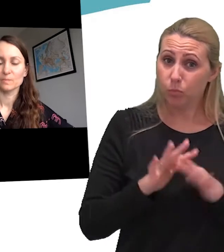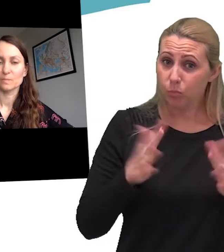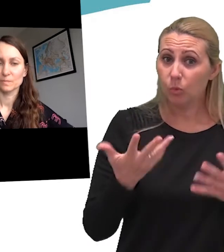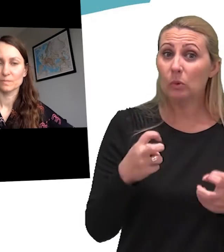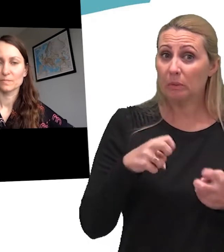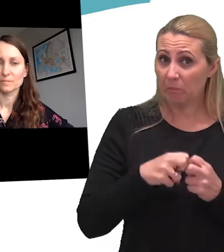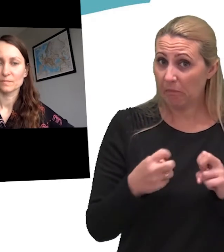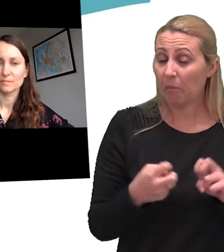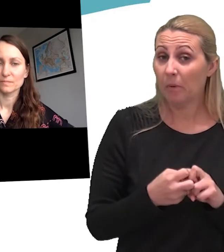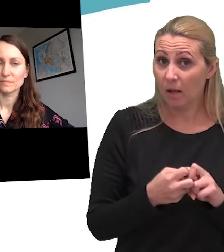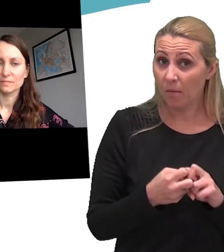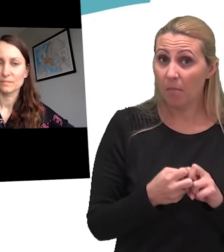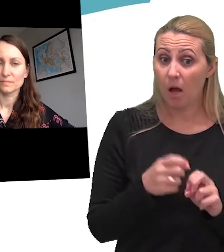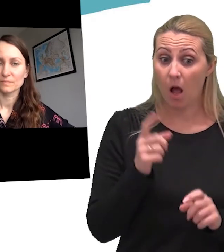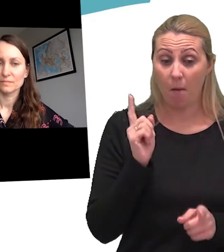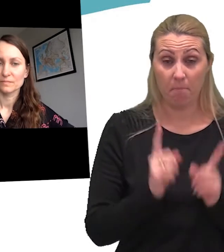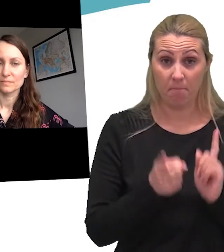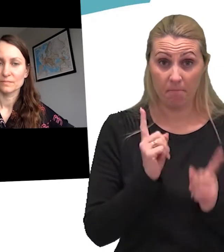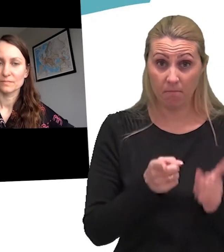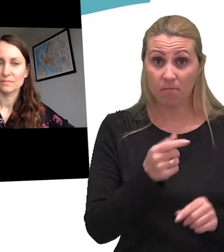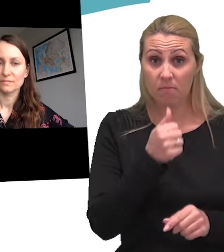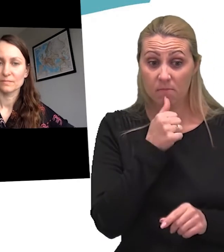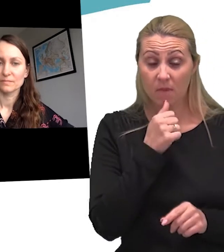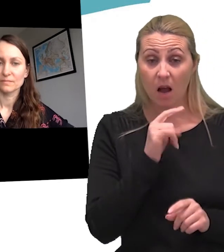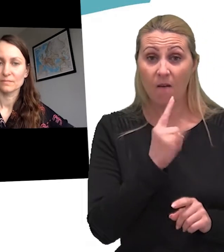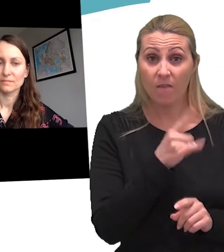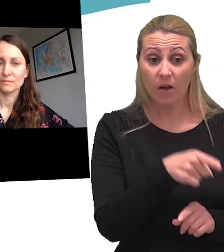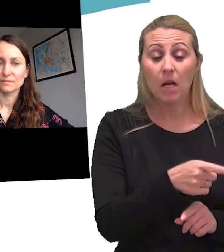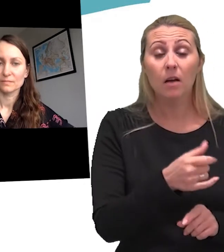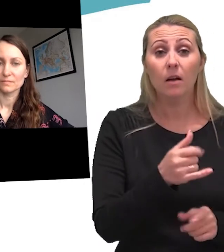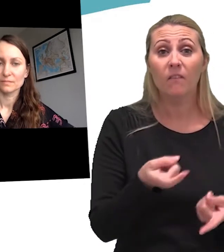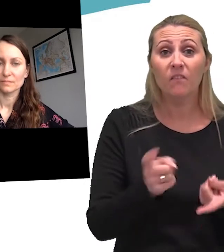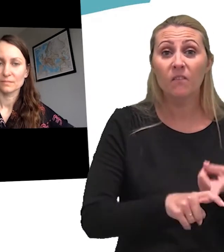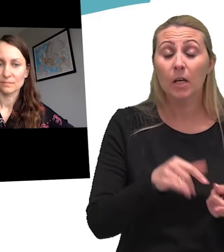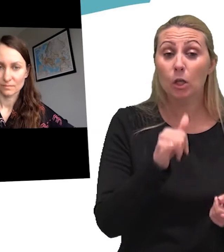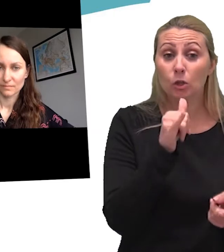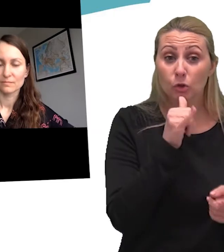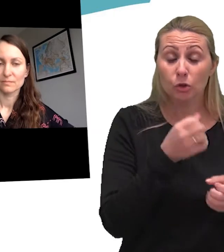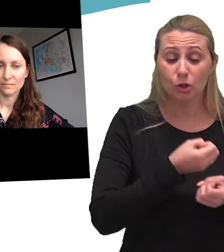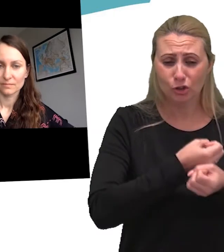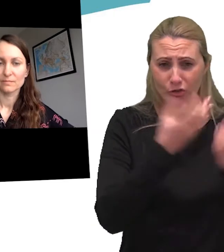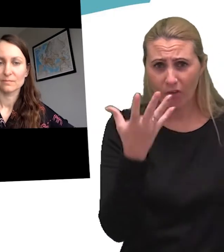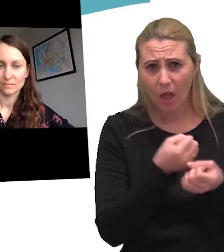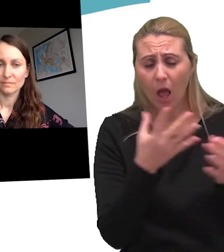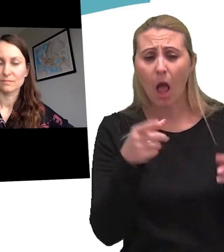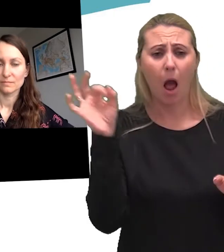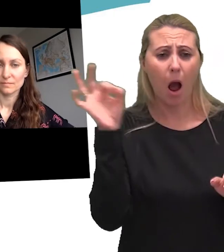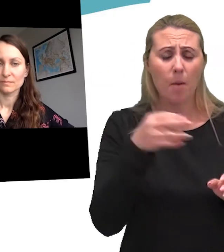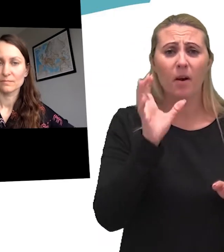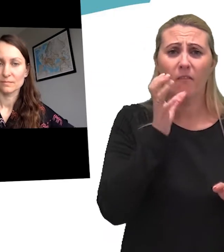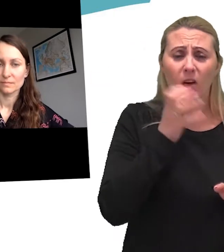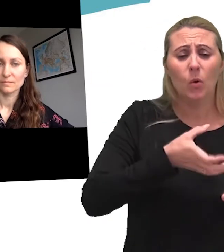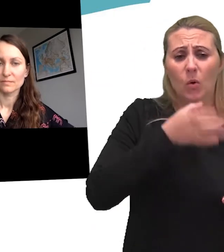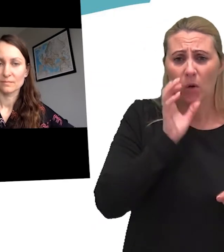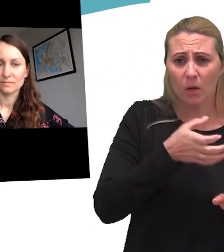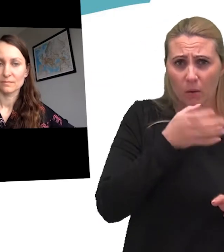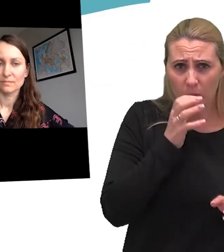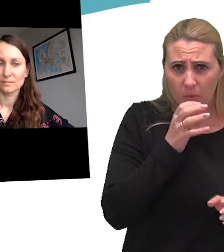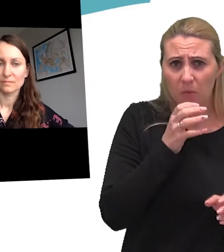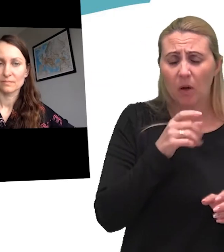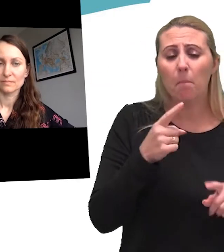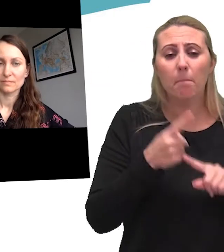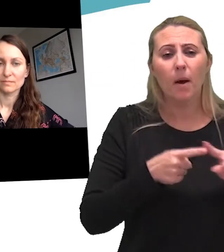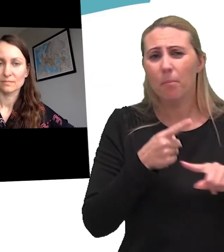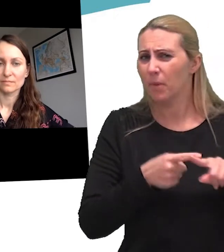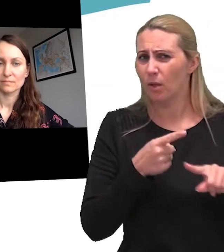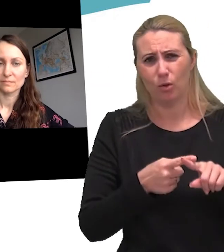taip. Bet jeigu vaikas, jo šlapimas šviesus, jisai dažnai ateina atsigerti, tai jokių kažkokių